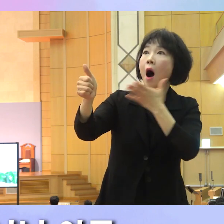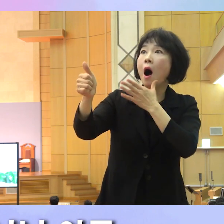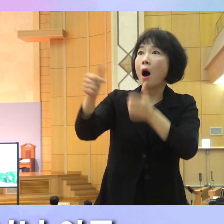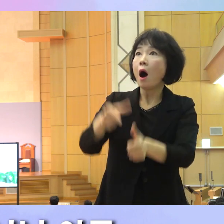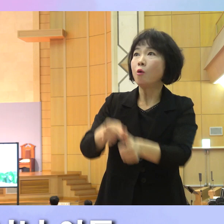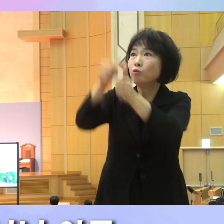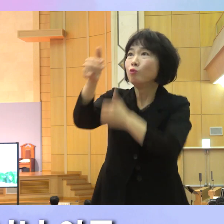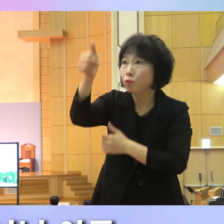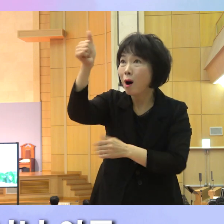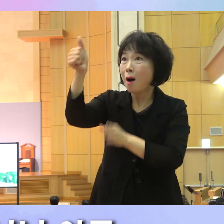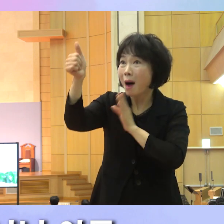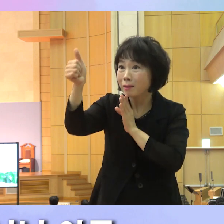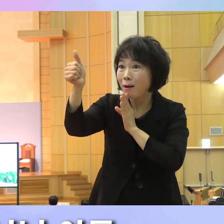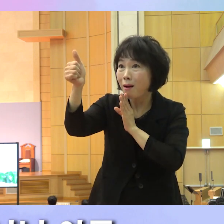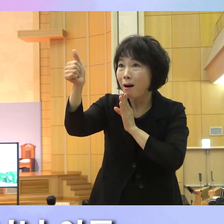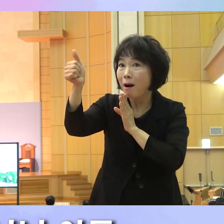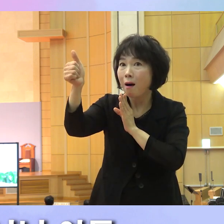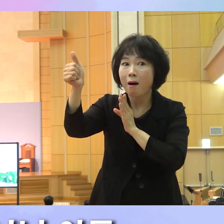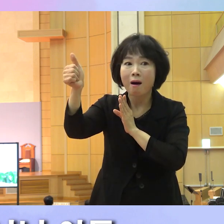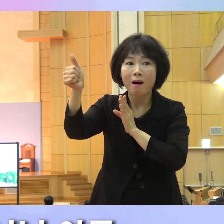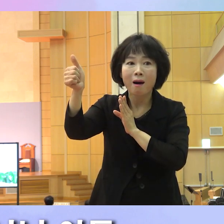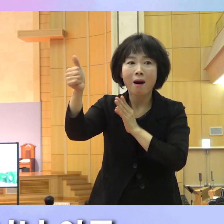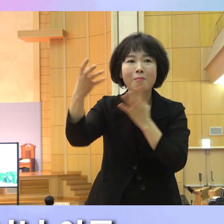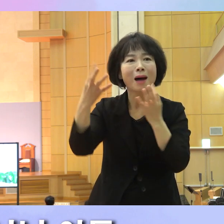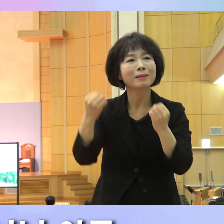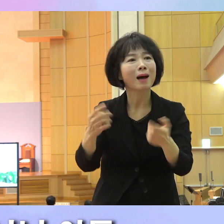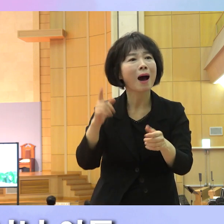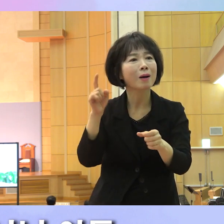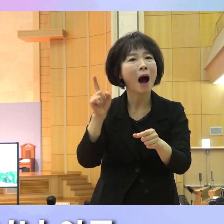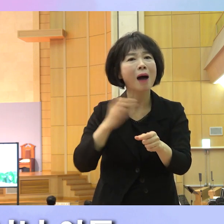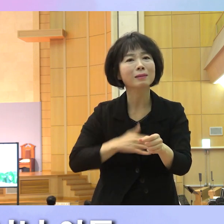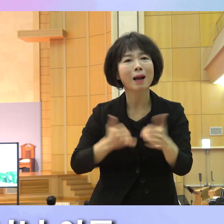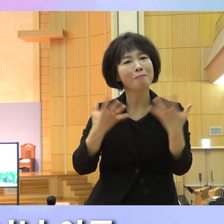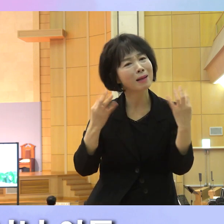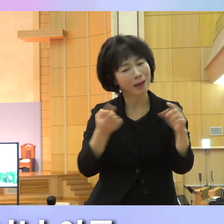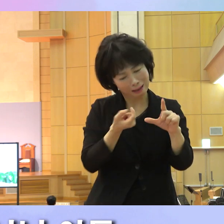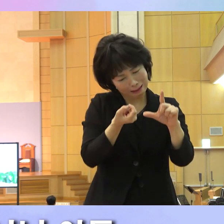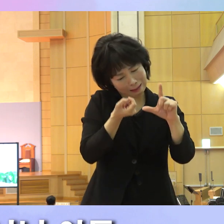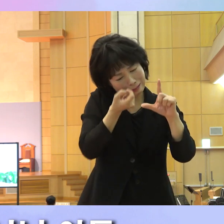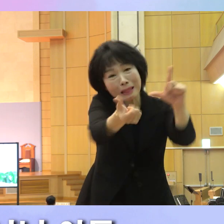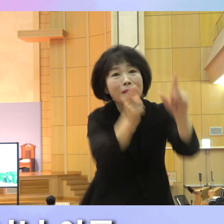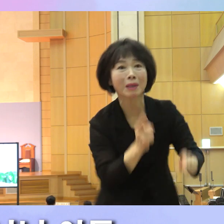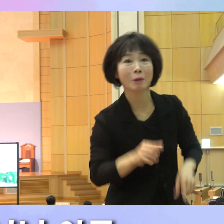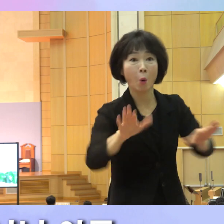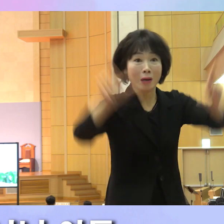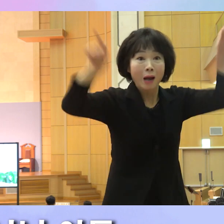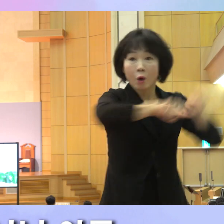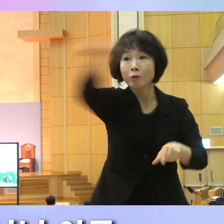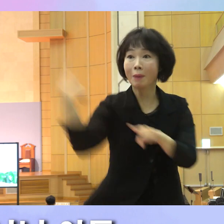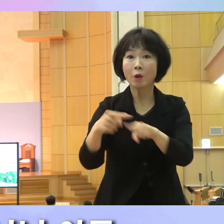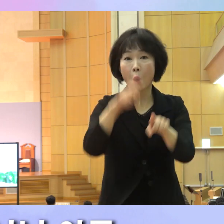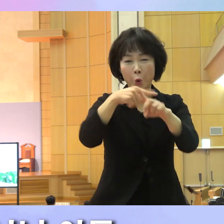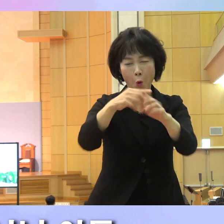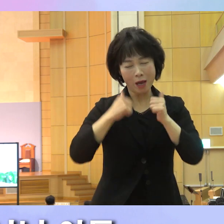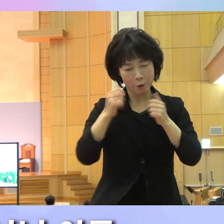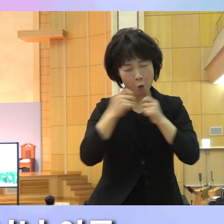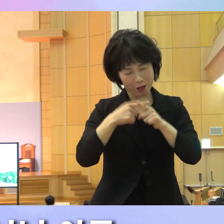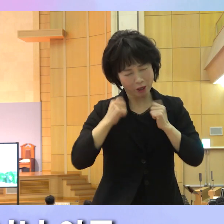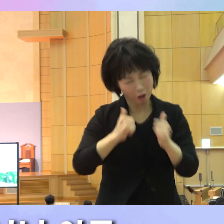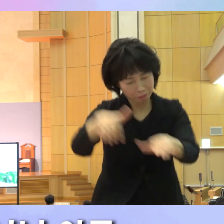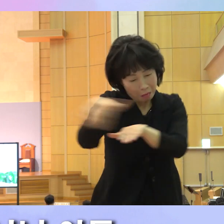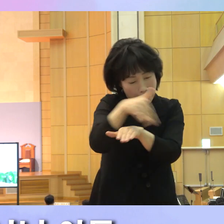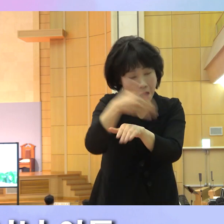이러한 목적으로 온 사람들이 얼마나 되냐 이 말이야. 오늘날도 마찬가지입니다. 교회를 다니고 예수 믿는다고 말은